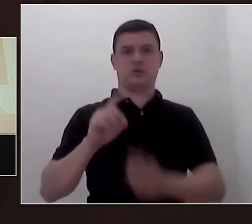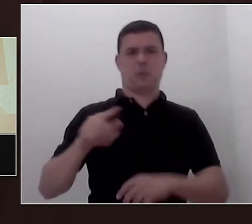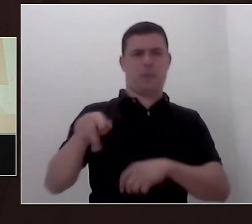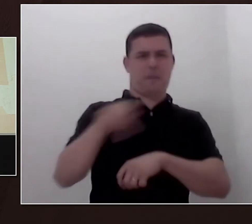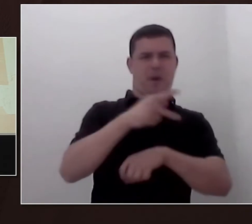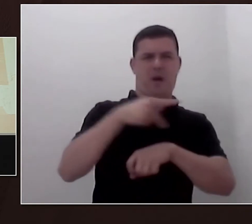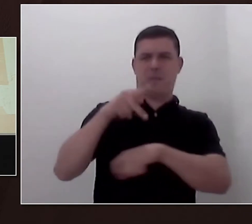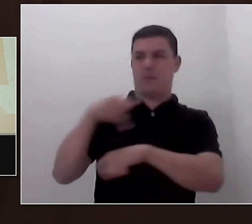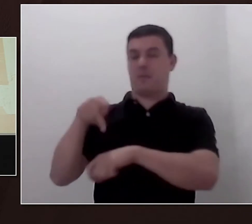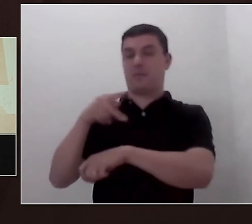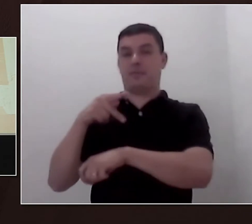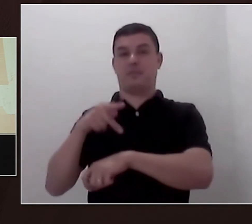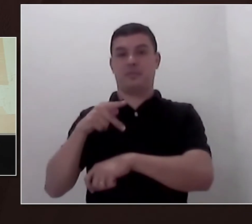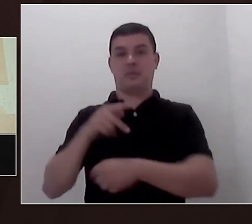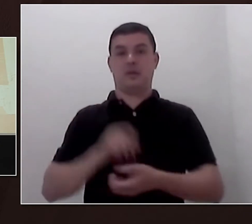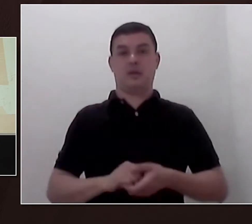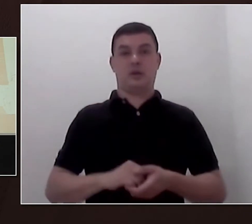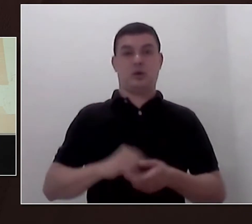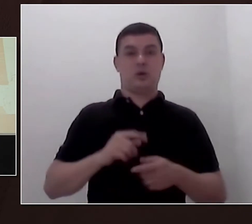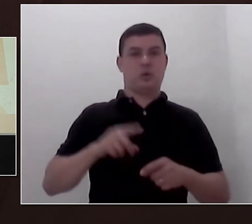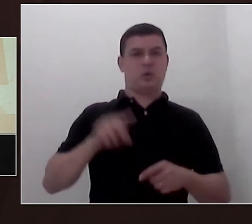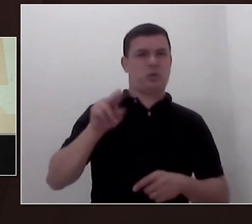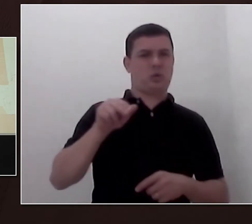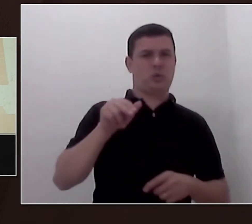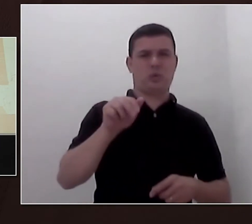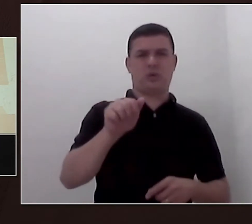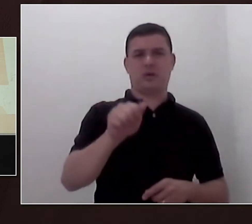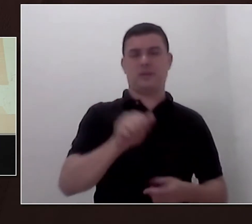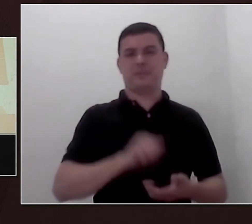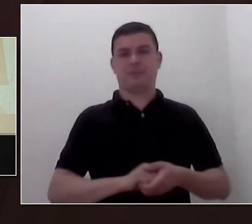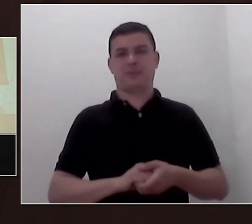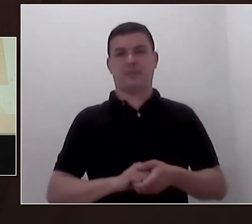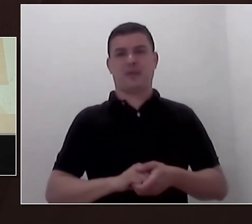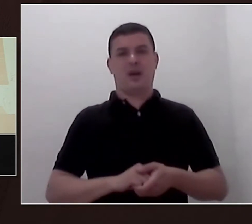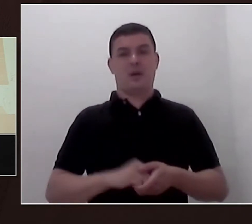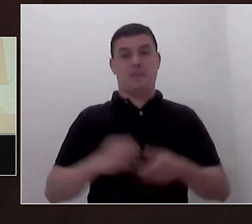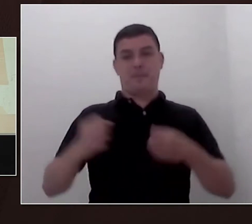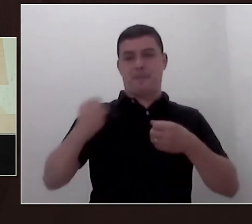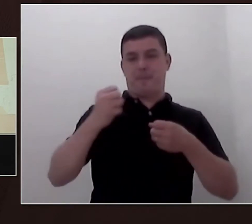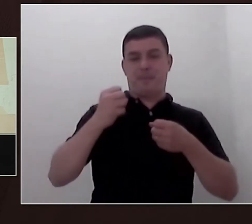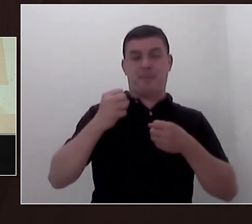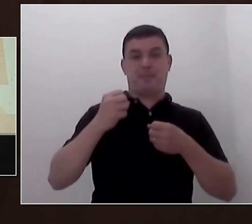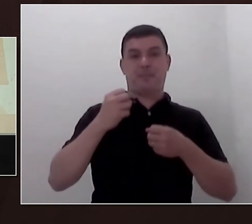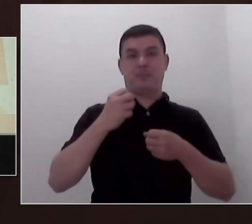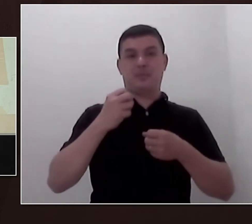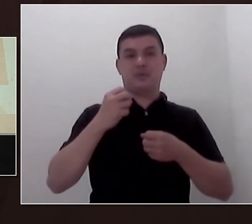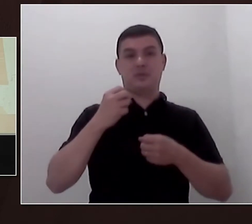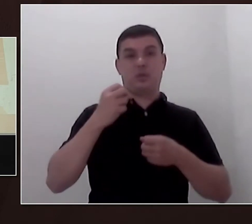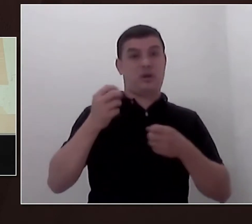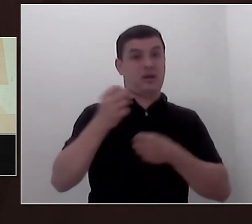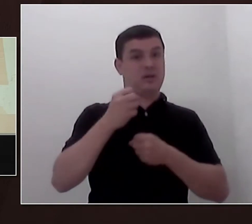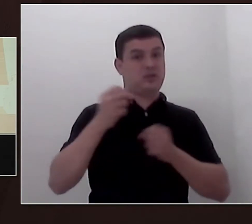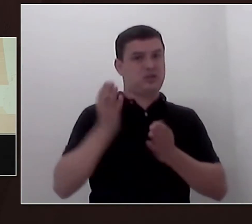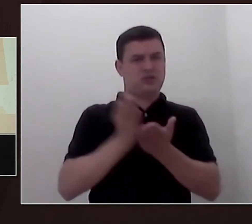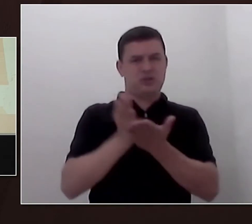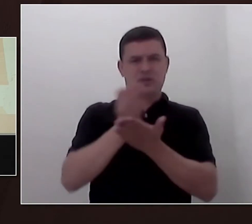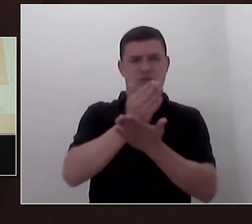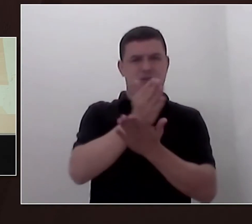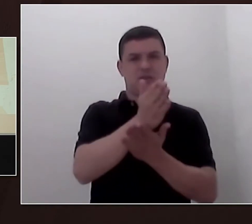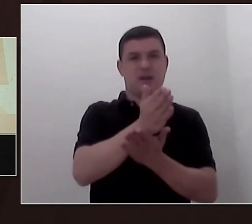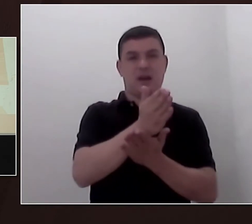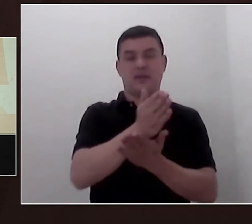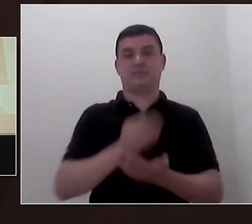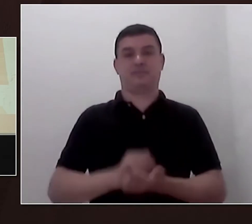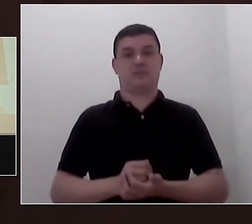nações. Irmão, nós nunca podemos perder a nossa missão e comissão. Então faço questão de ler de novo. Vamos